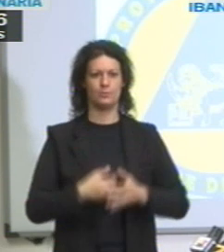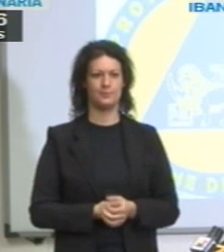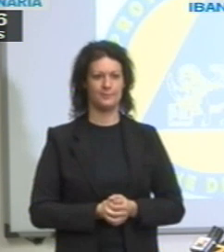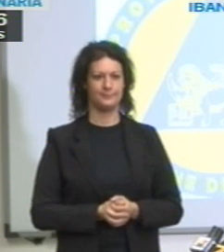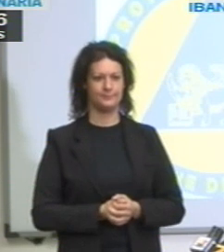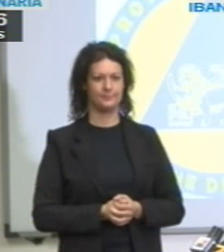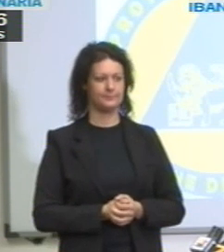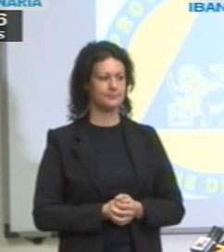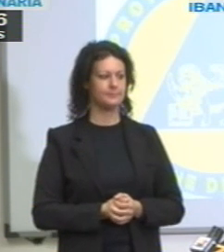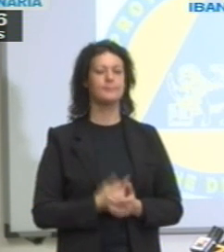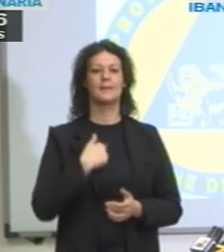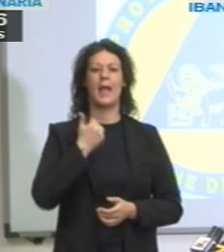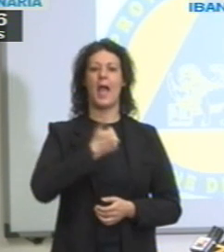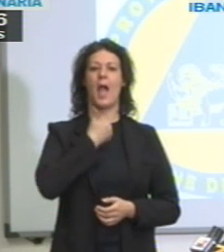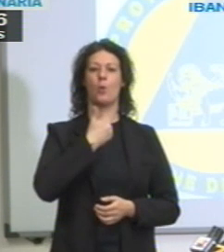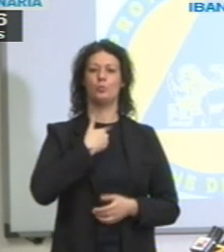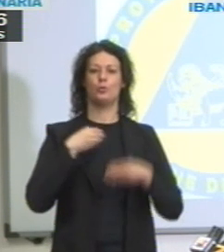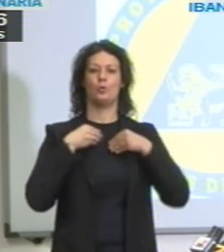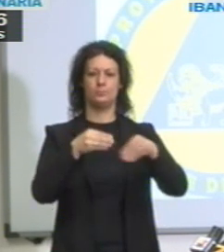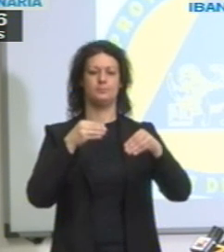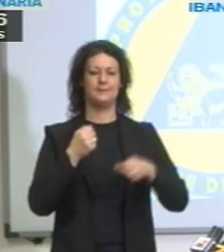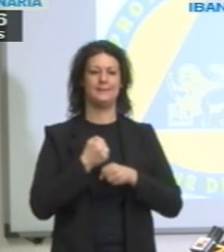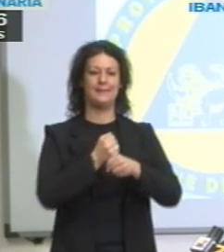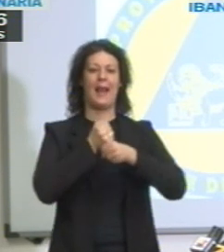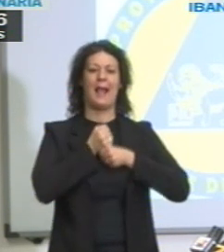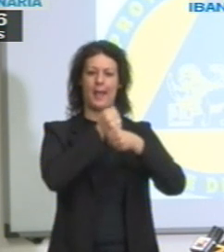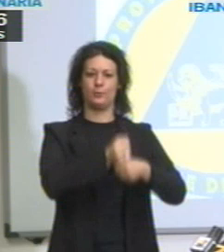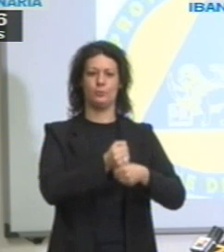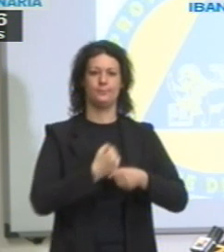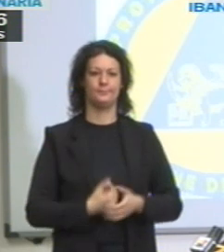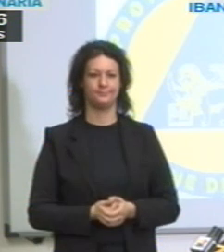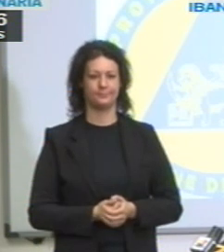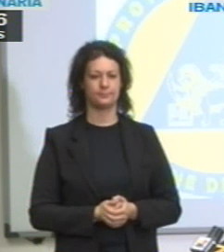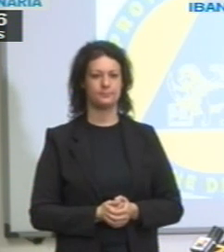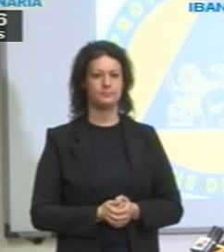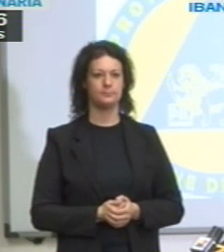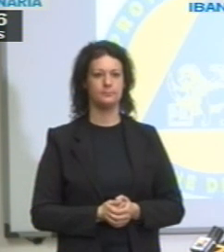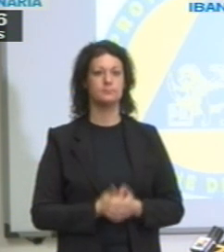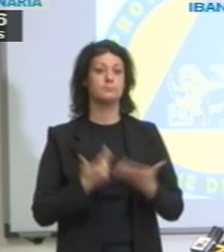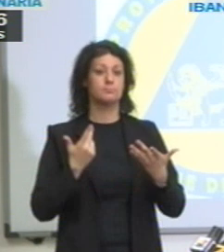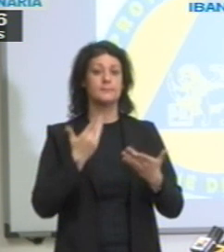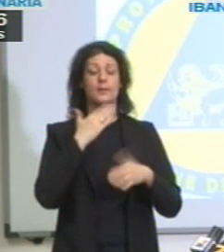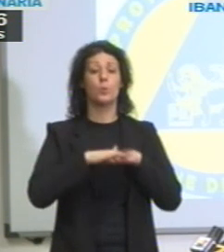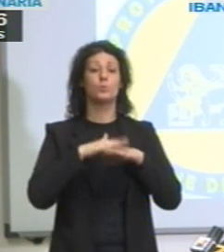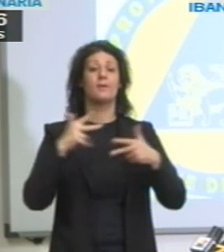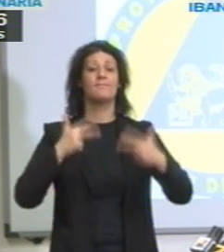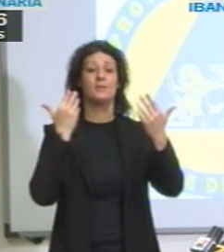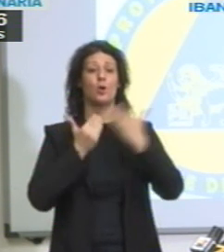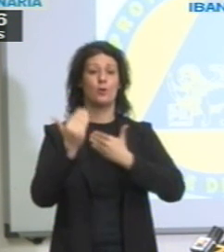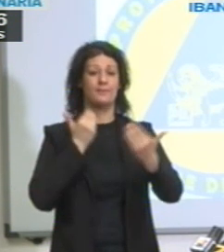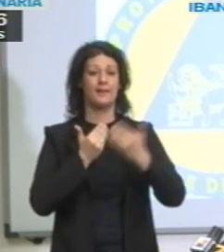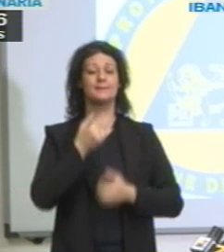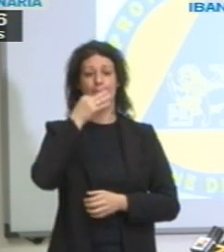Ah, beh, ho capito. Mi sono autodelegato. Come videoconferenze c'è il dono dell'ubiquità ora. Sì, bene, questo sì. Questo è un grande vantaggio.